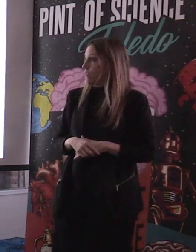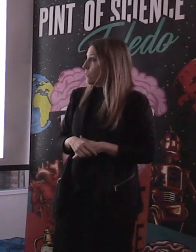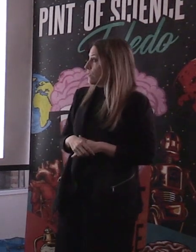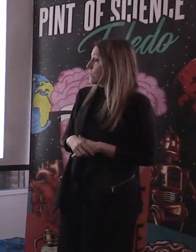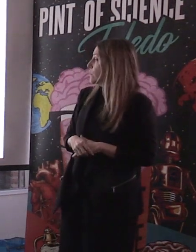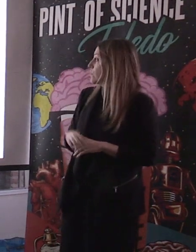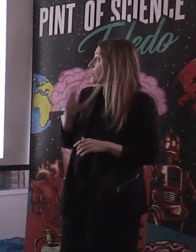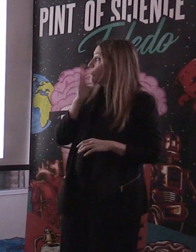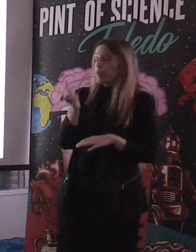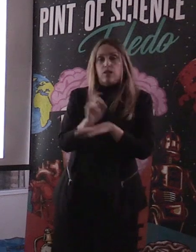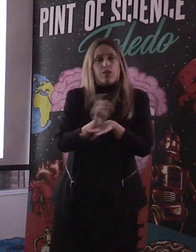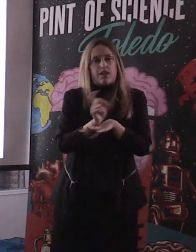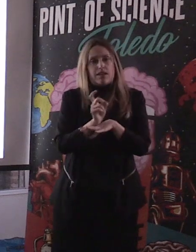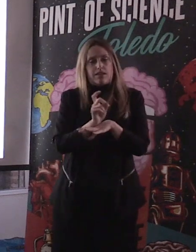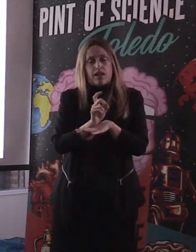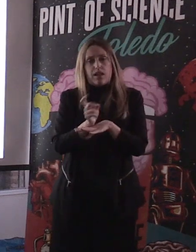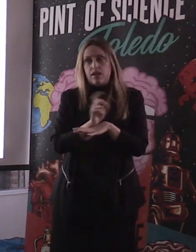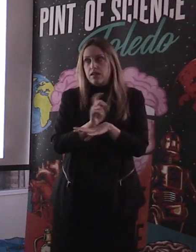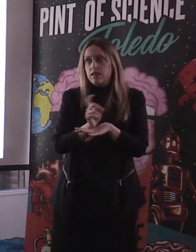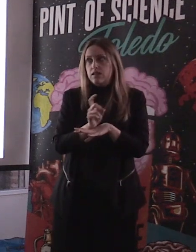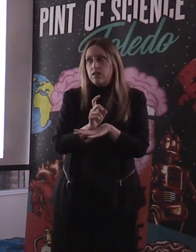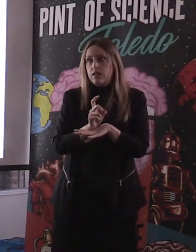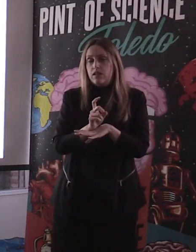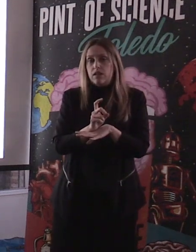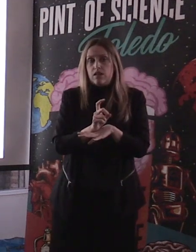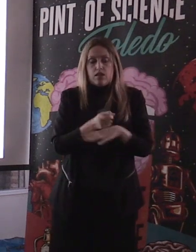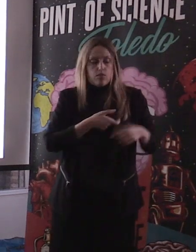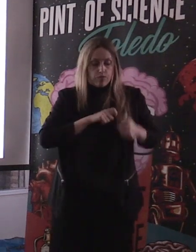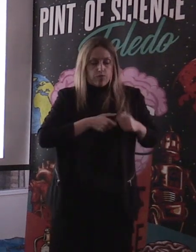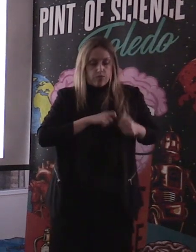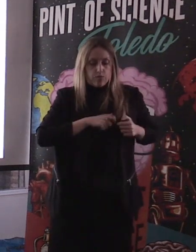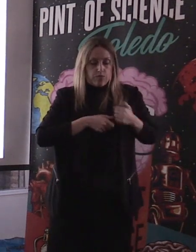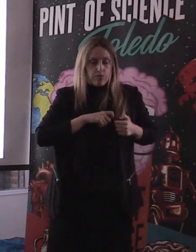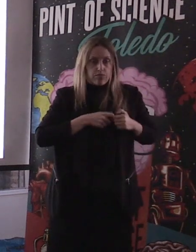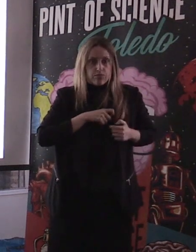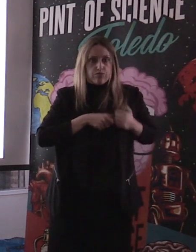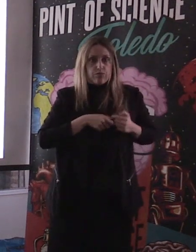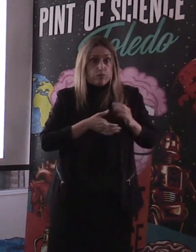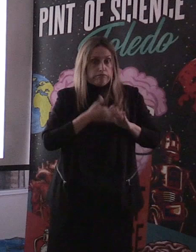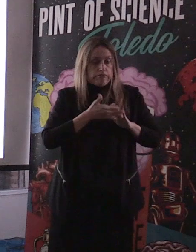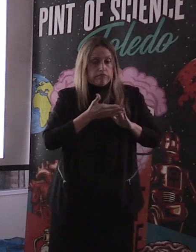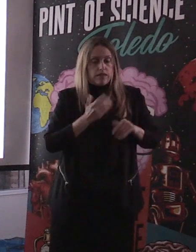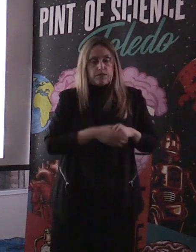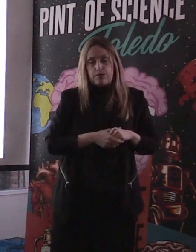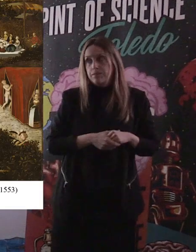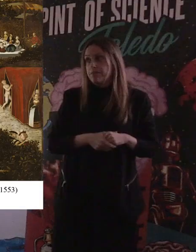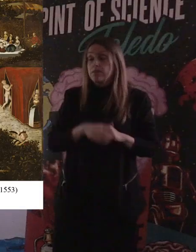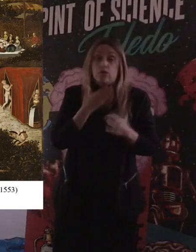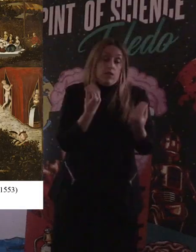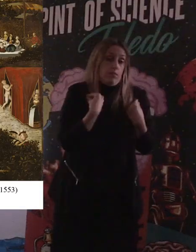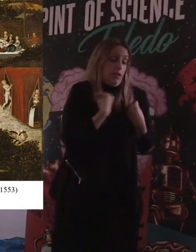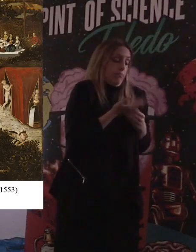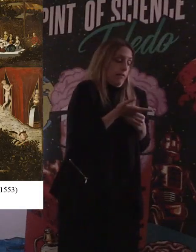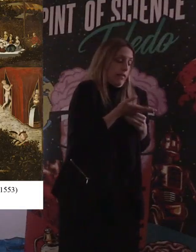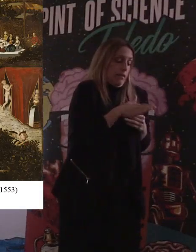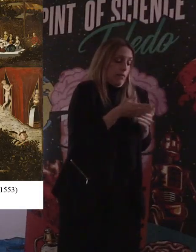Porque una rata tiene como mucho más que nosotros y vive mucho menos. Entonces tenemos estos mecanismos